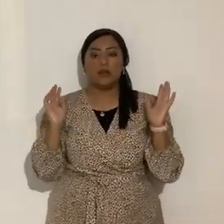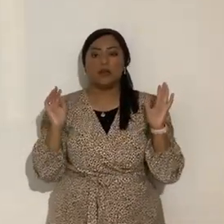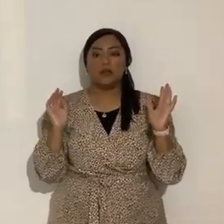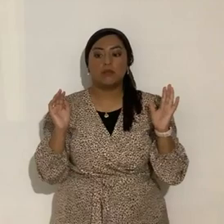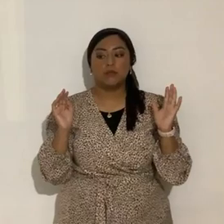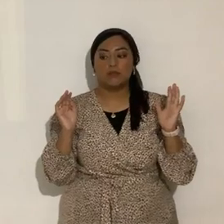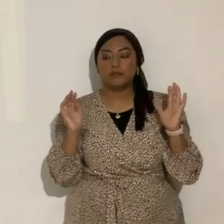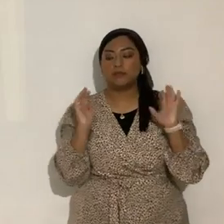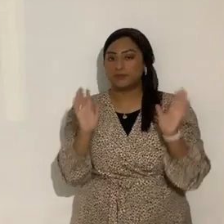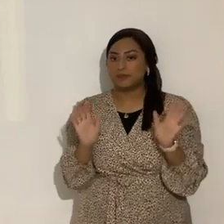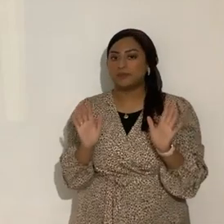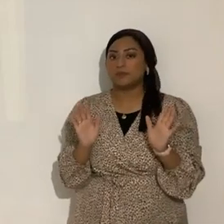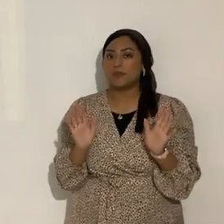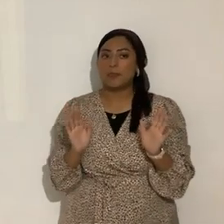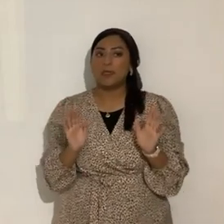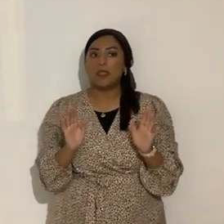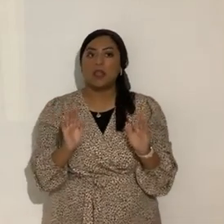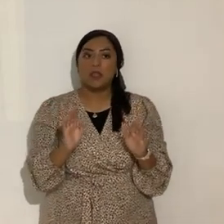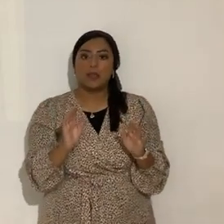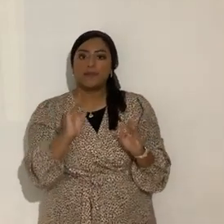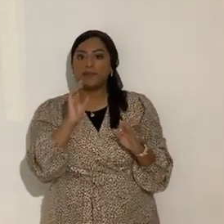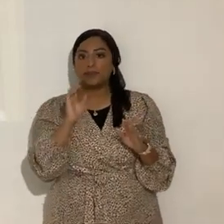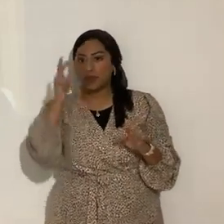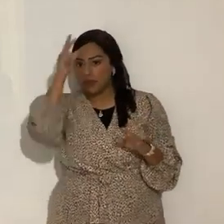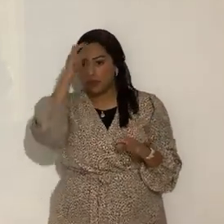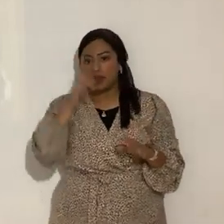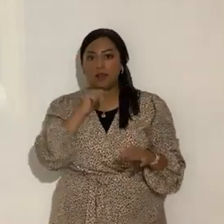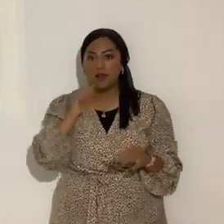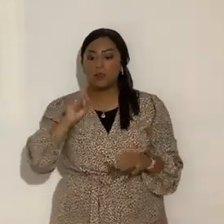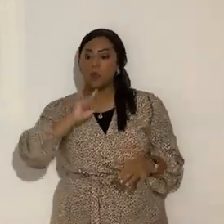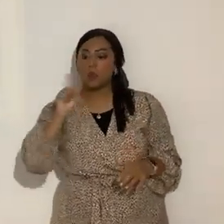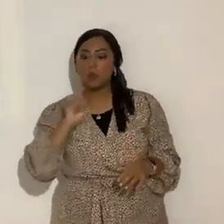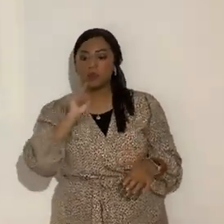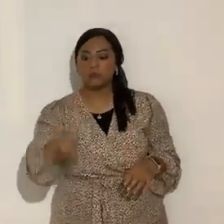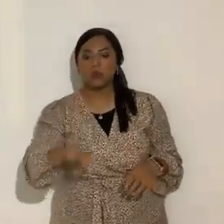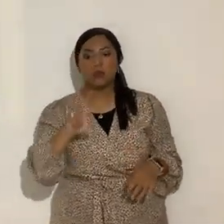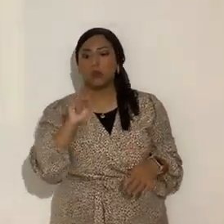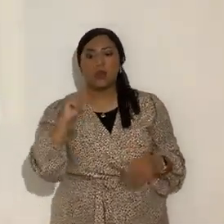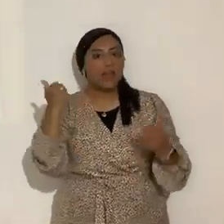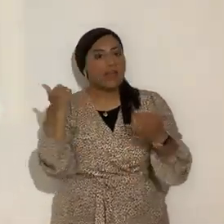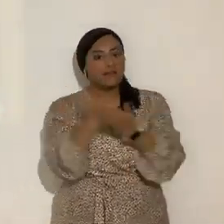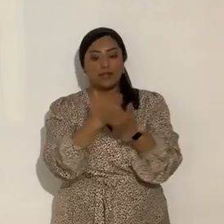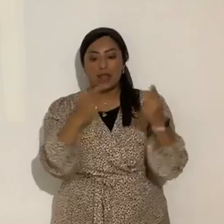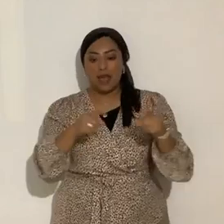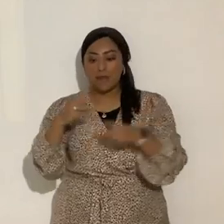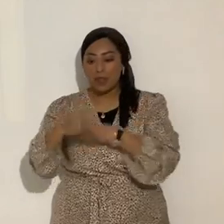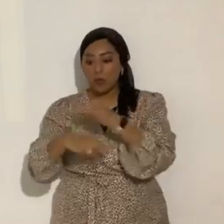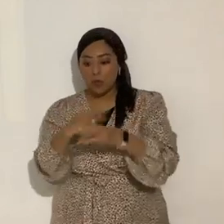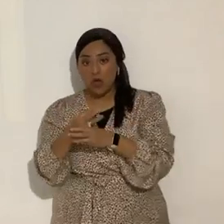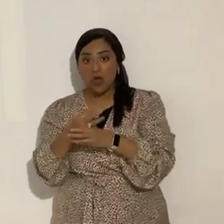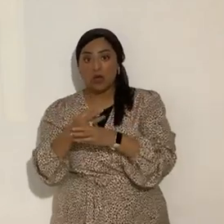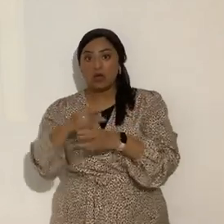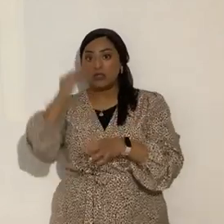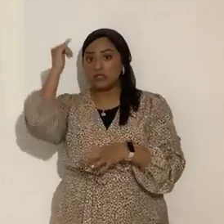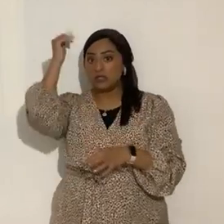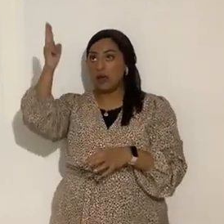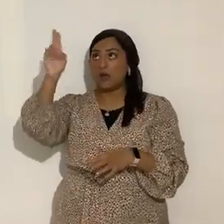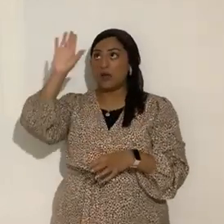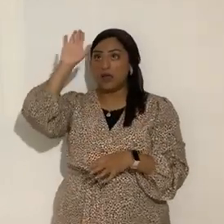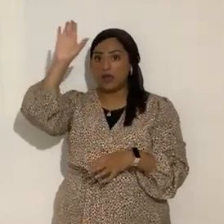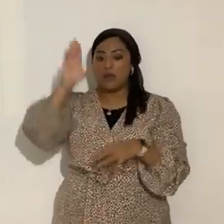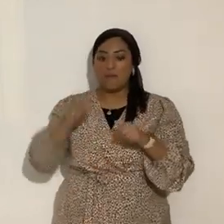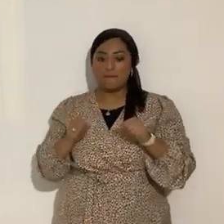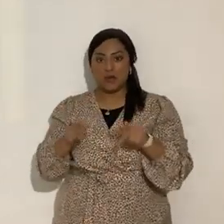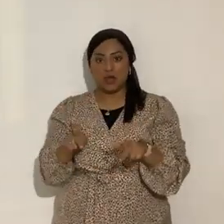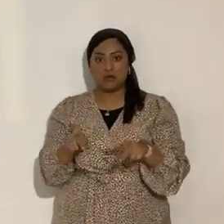está, no lo está dirigiendo el diablo. Todo lo que sucede en el mundo es porque Yahweh lo permite. El diablo no puede hacer nada